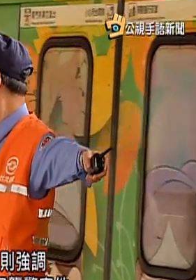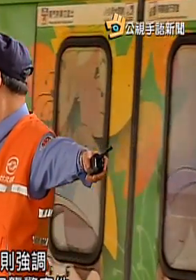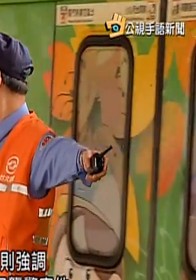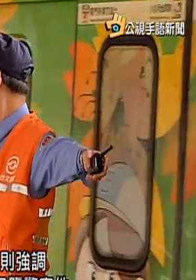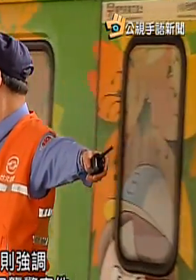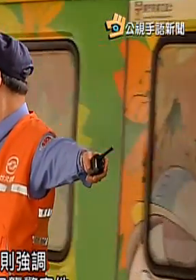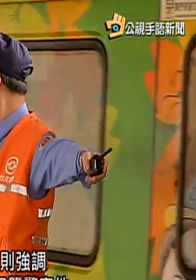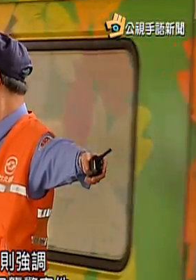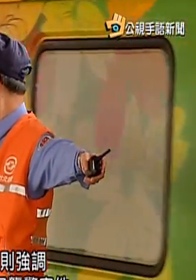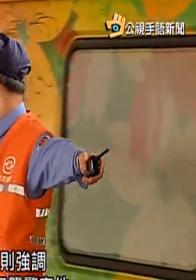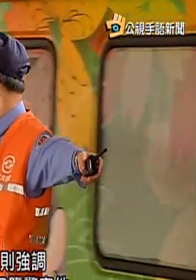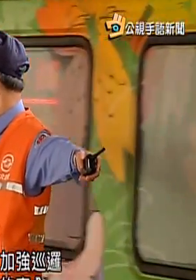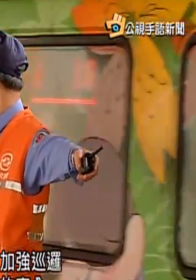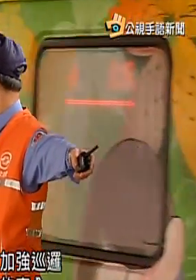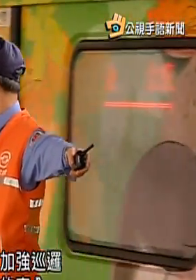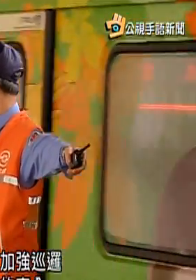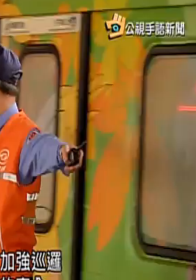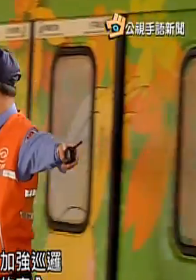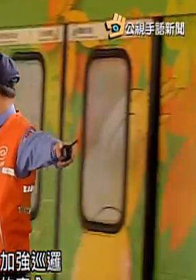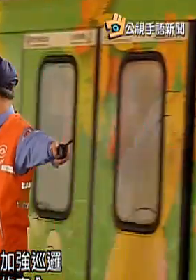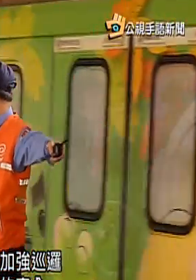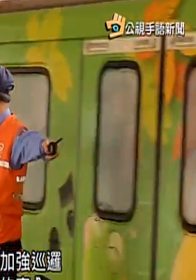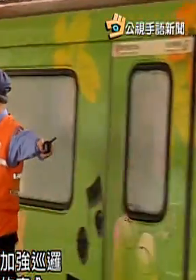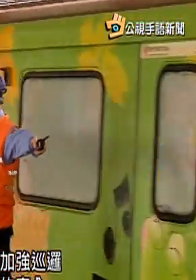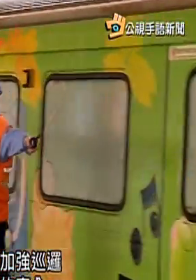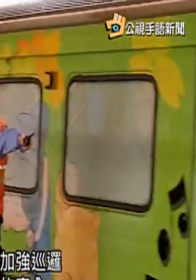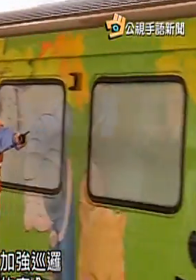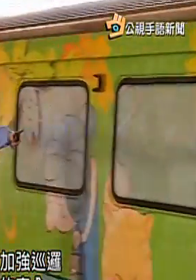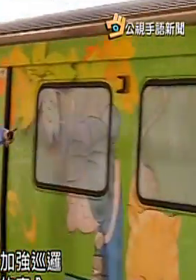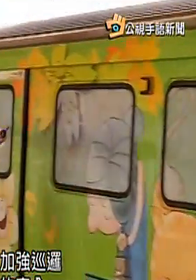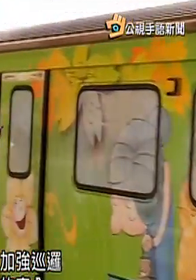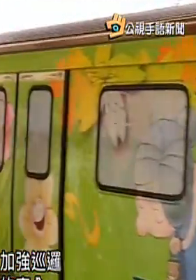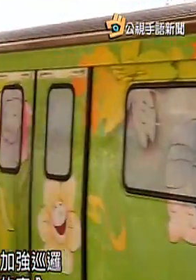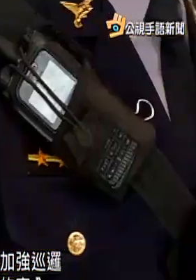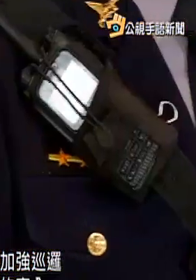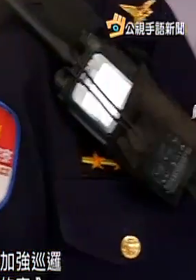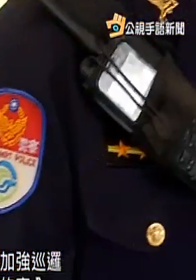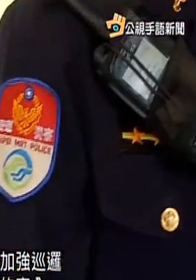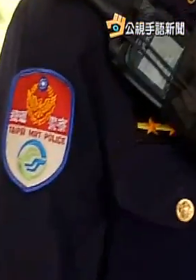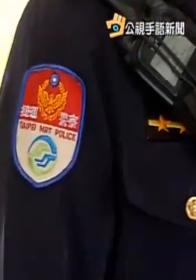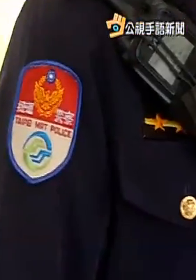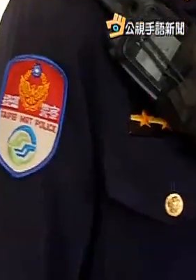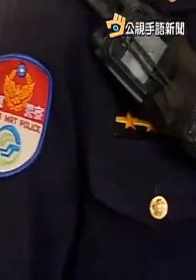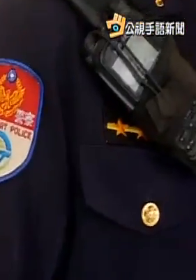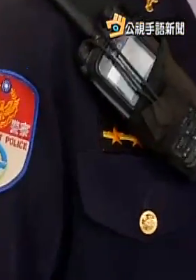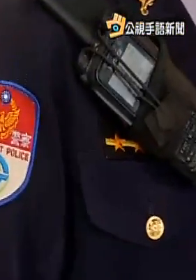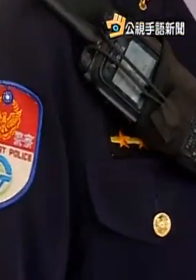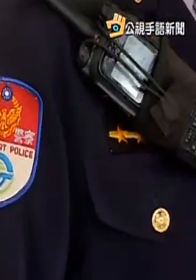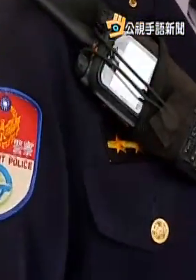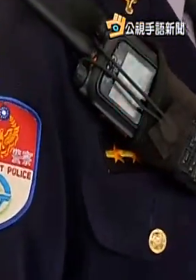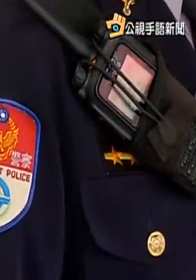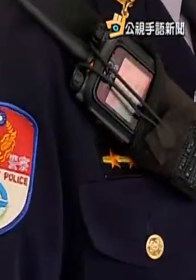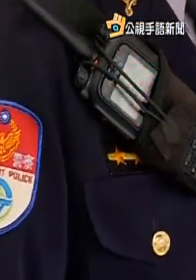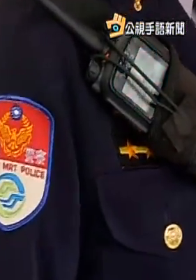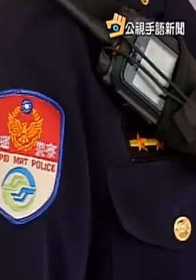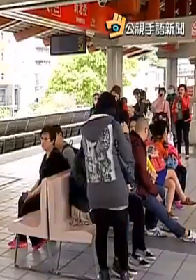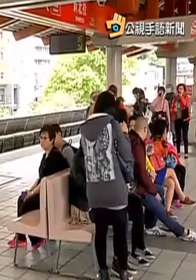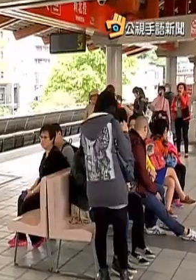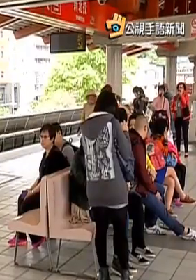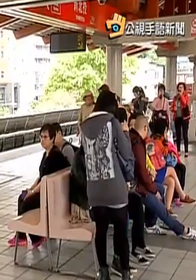袭警案件，近期保全会加强巡逻，注意旅客的安全。记者陈嘉欣、林志坚、陈保罗、刘翰林台北